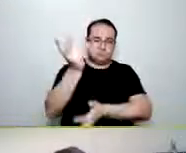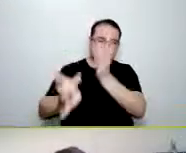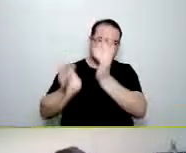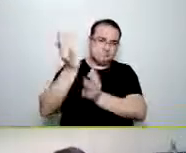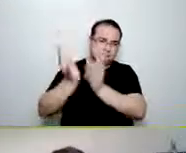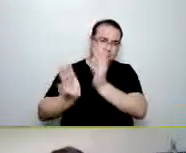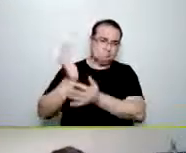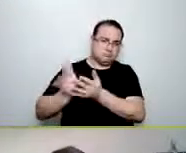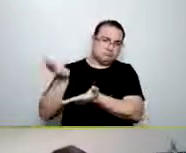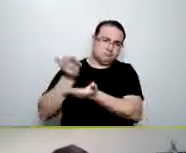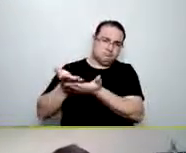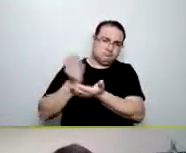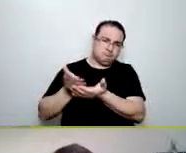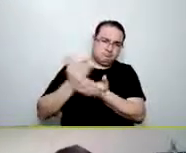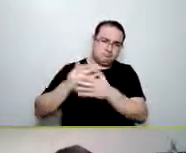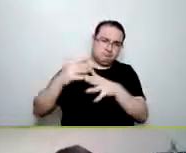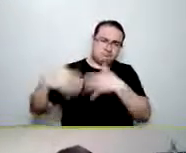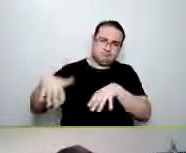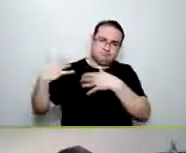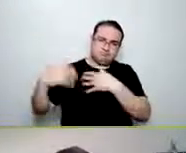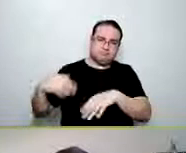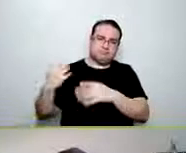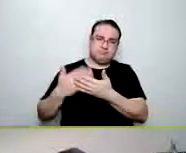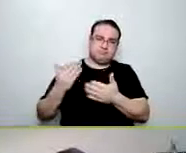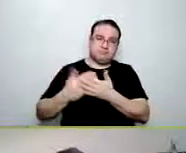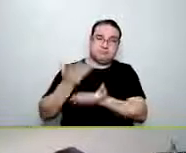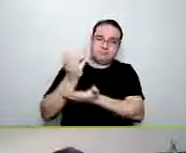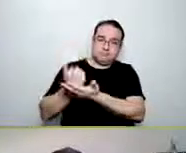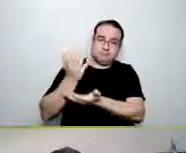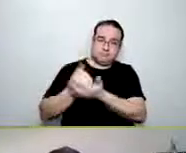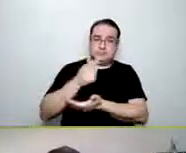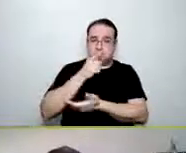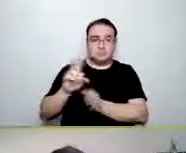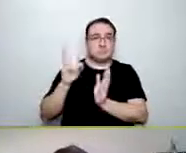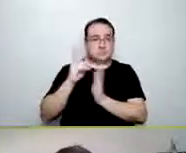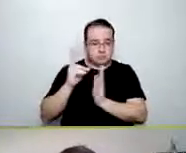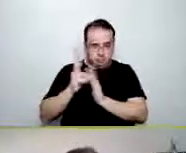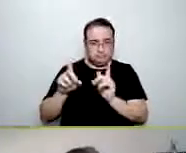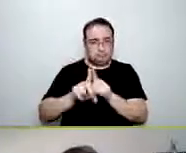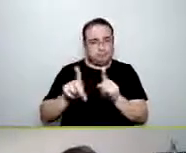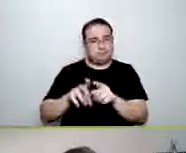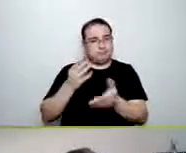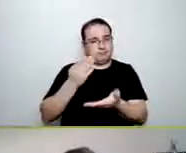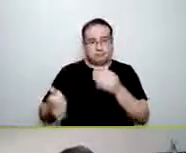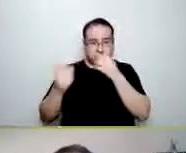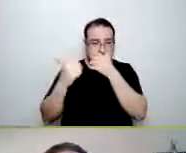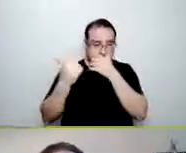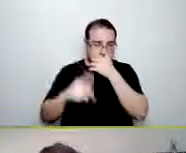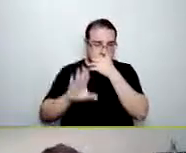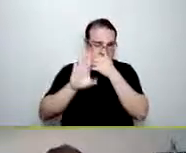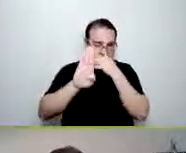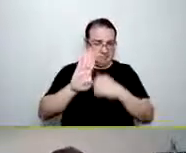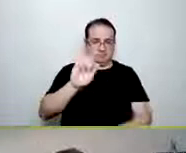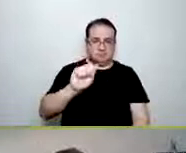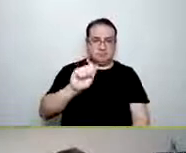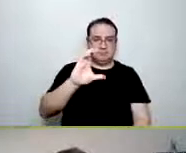Aí se perdeu muito material, inclusive gravações de línguas indígenas e tal, que não tiveram um backup fora